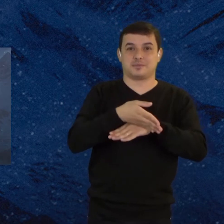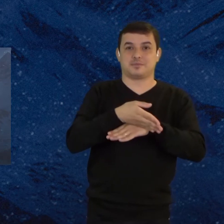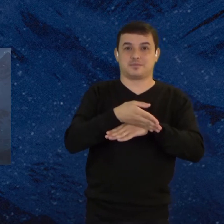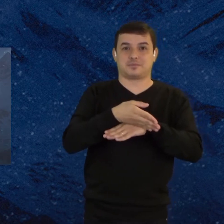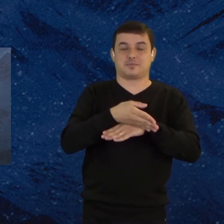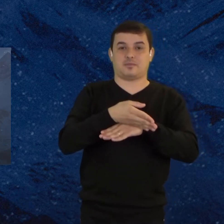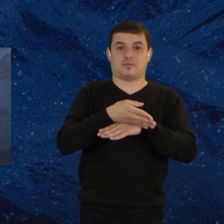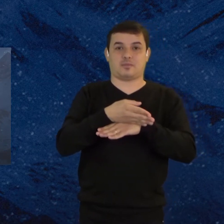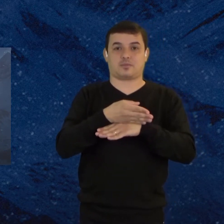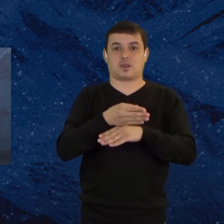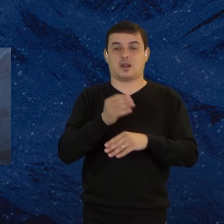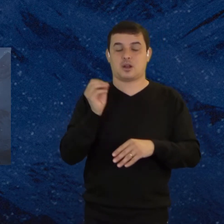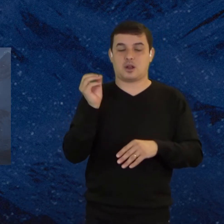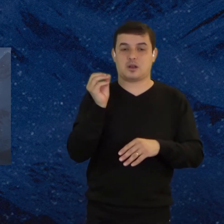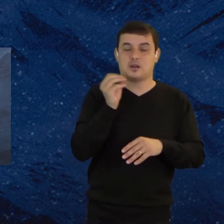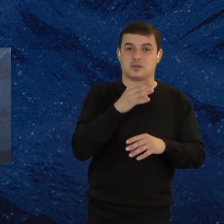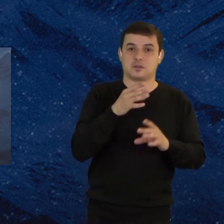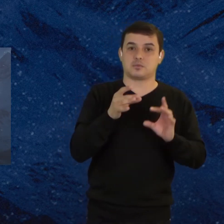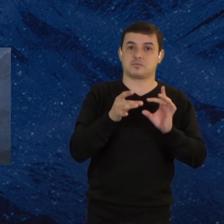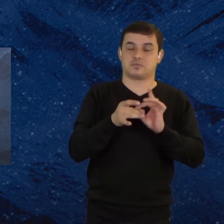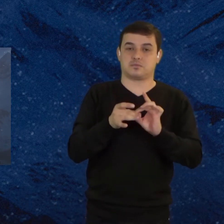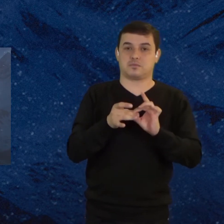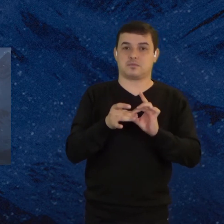aliança, ele é uma pessoa